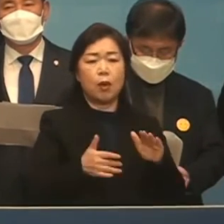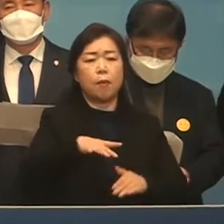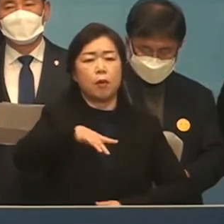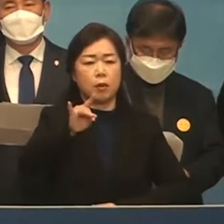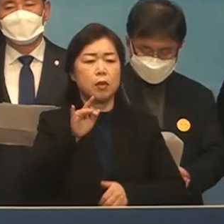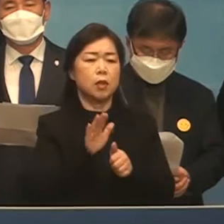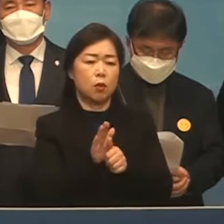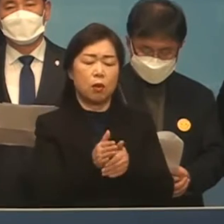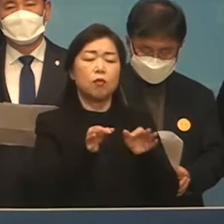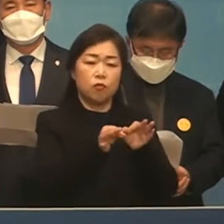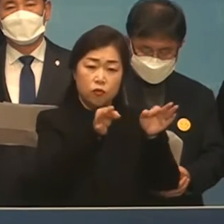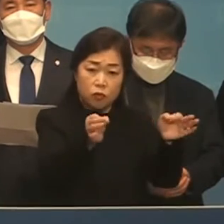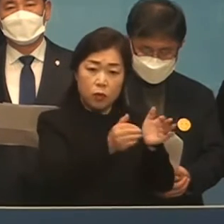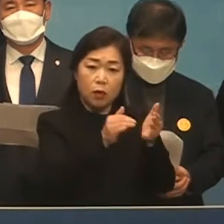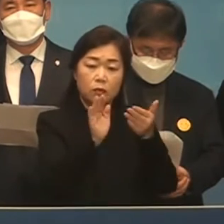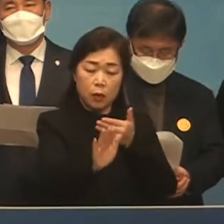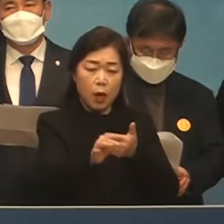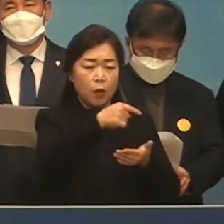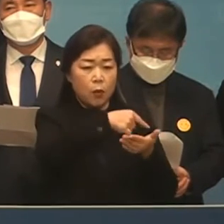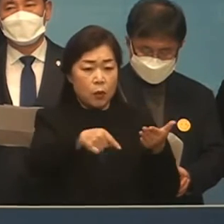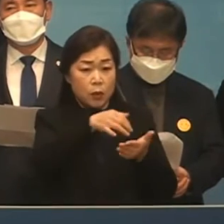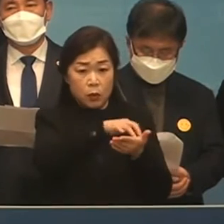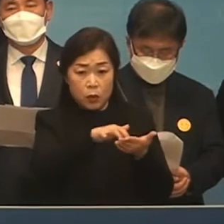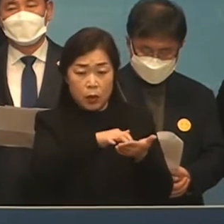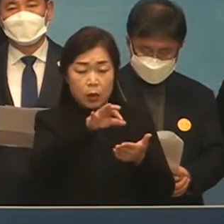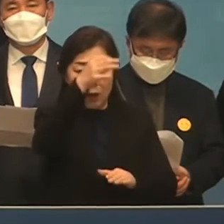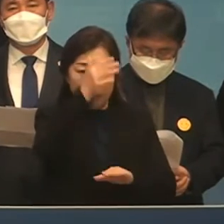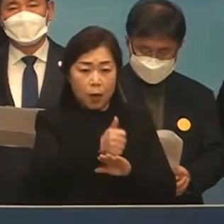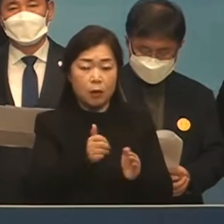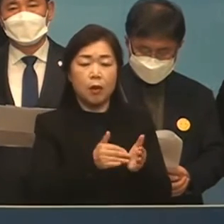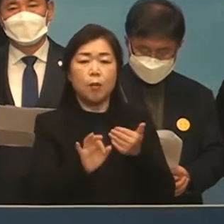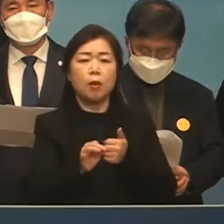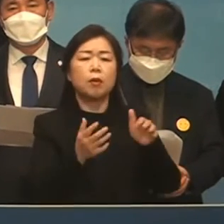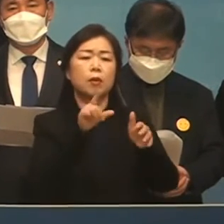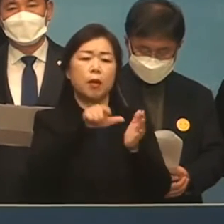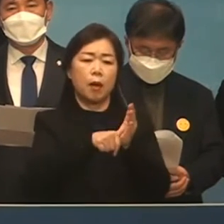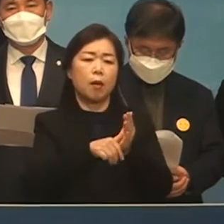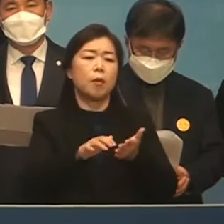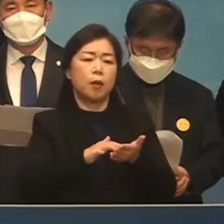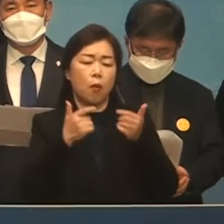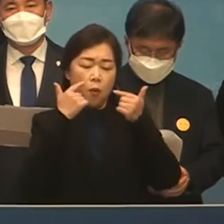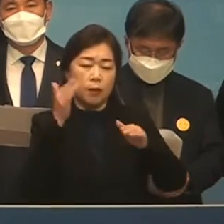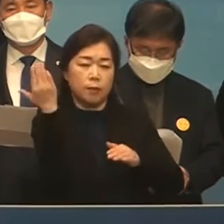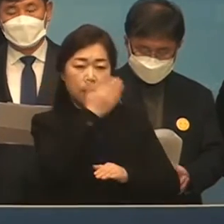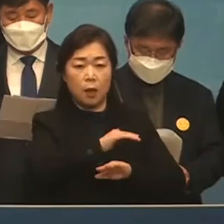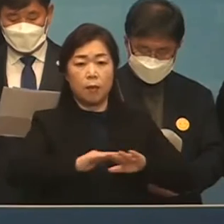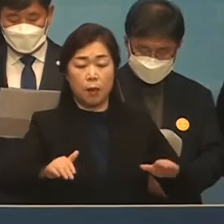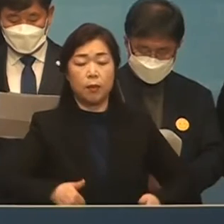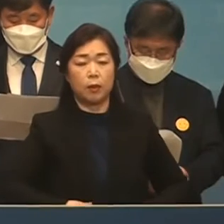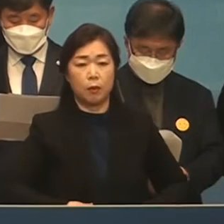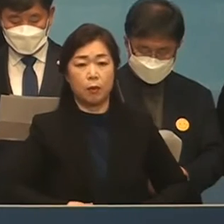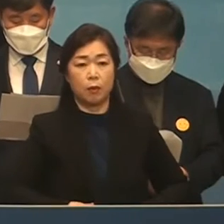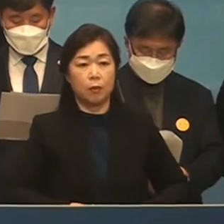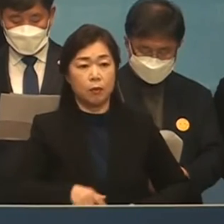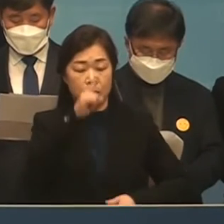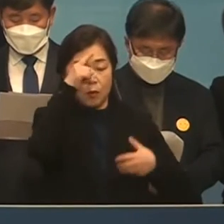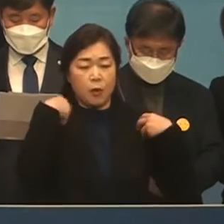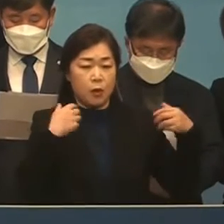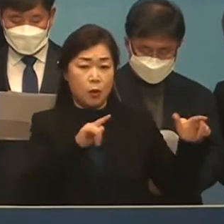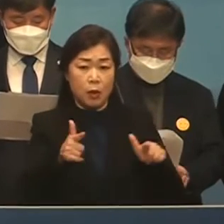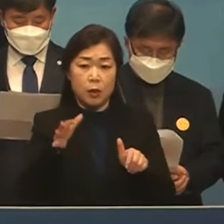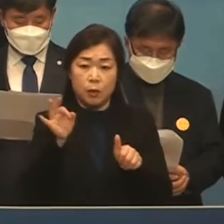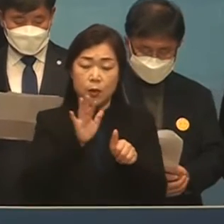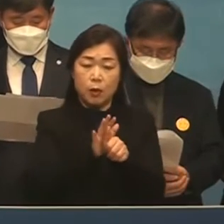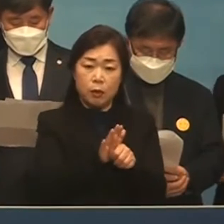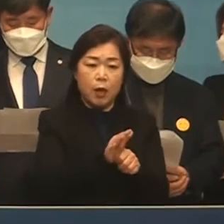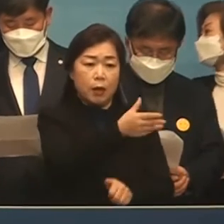먼저 지원하고 손실액이 산정되면 정산합시다. 아울러 정부의 각종 금융 지원에